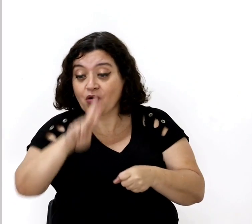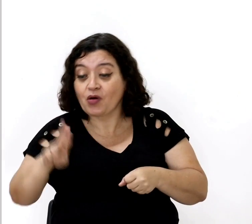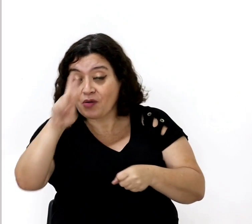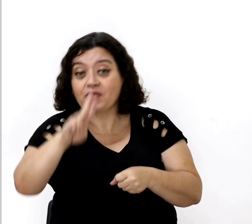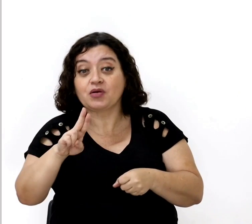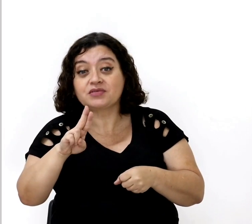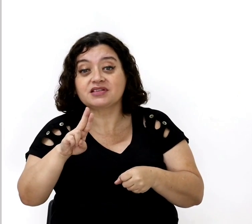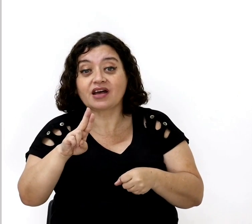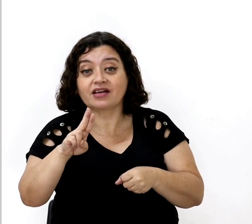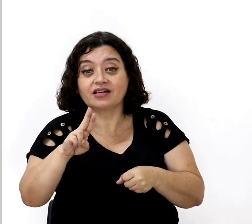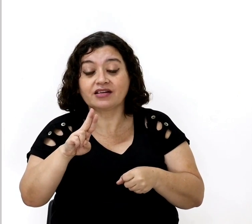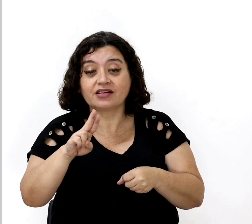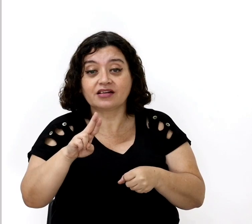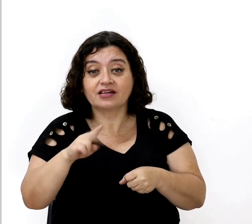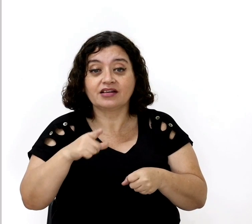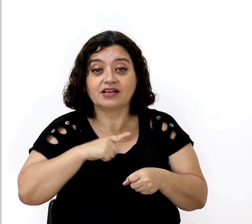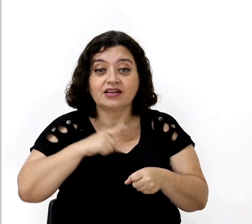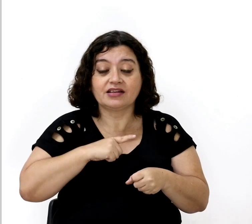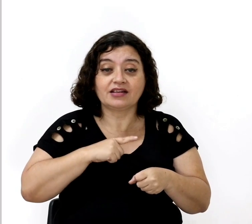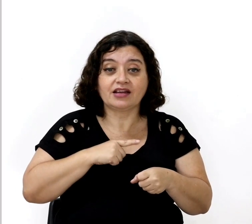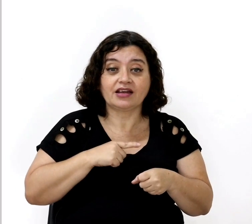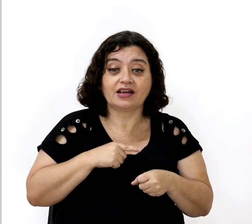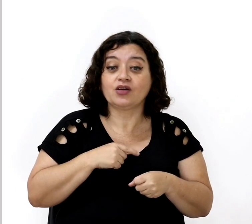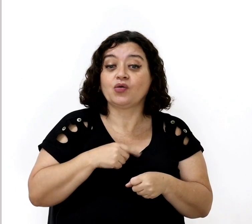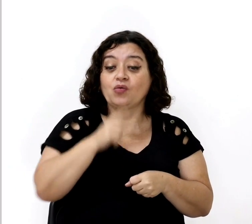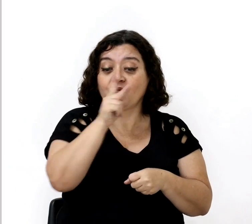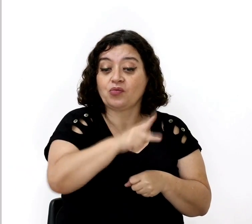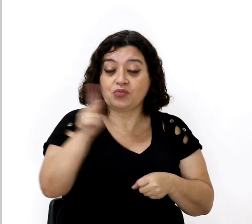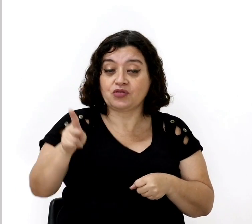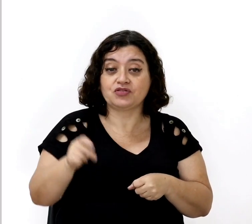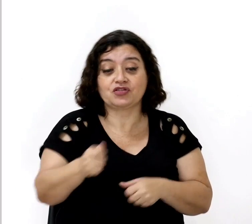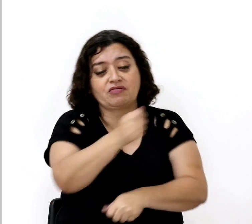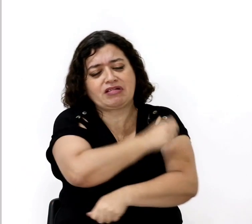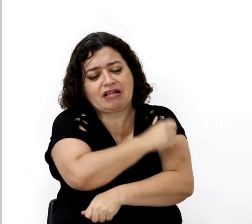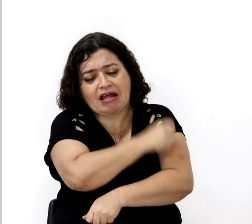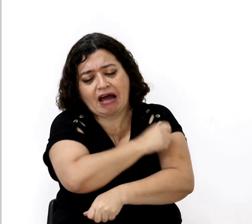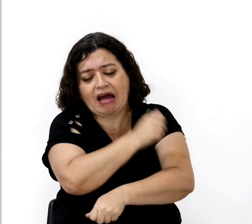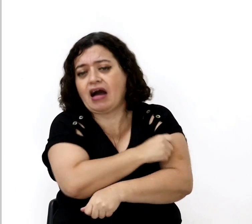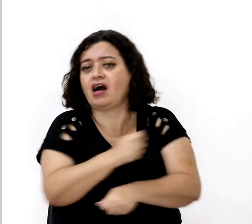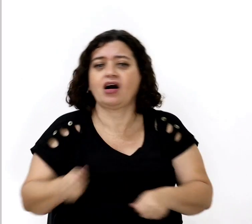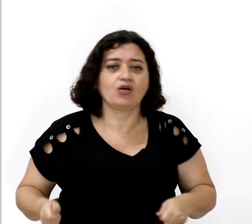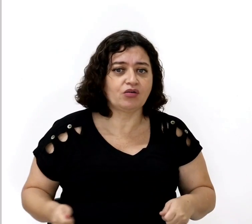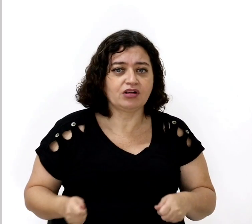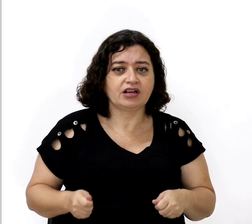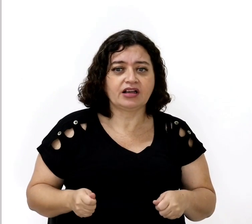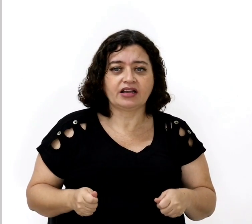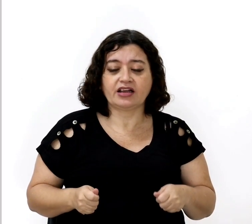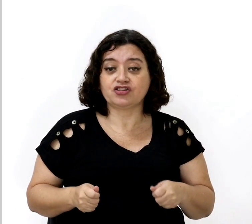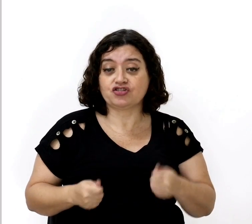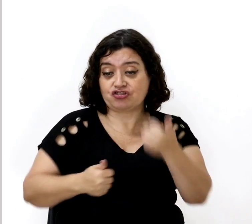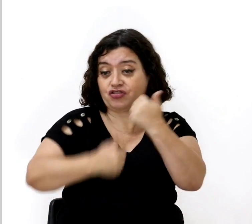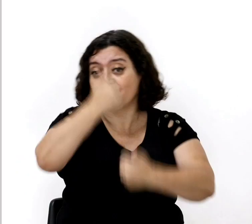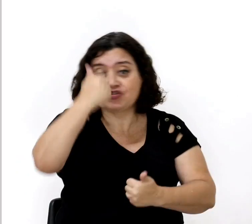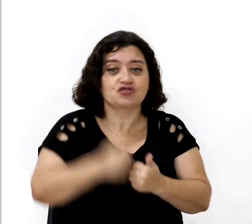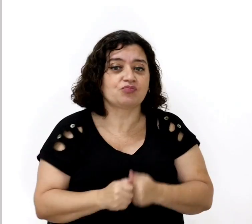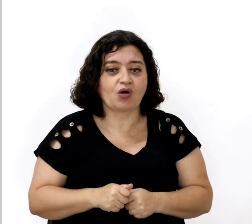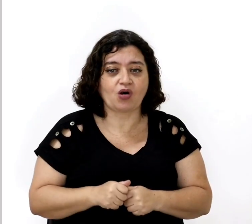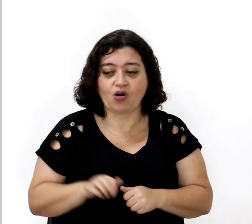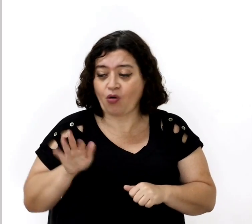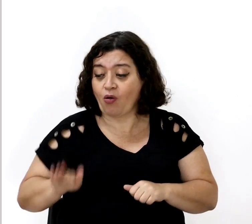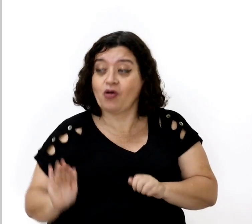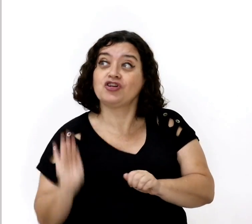essa quadra. E aí lá você tem um professor que vai dar aula de futebol, que vai dar aula de basquete, de vôlei. Você